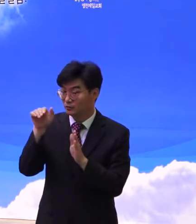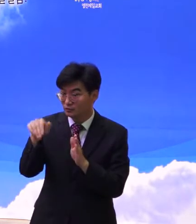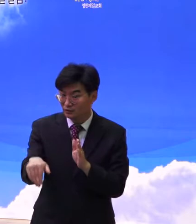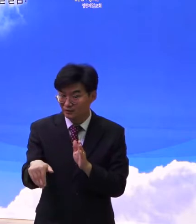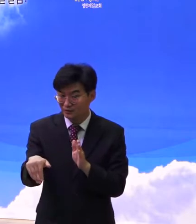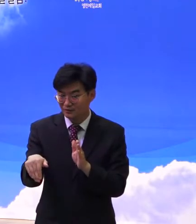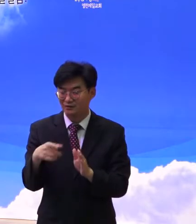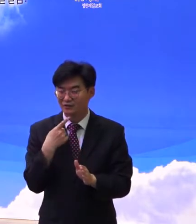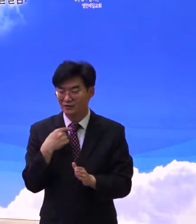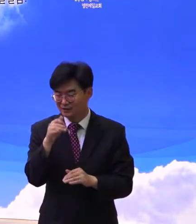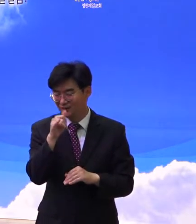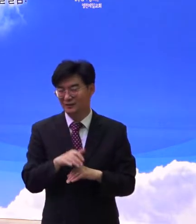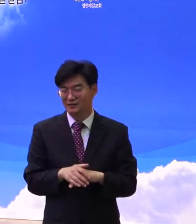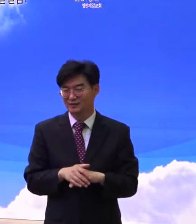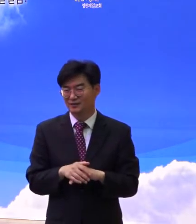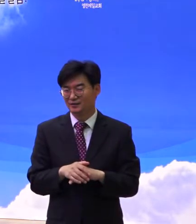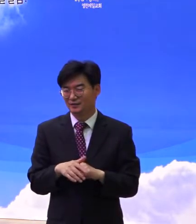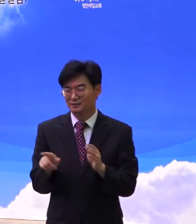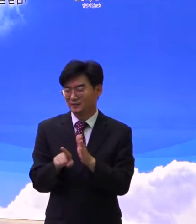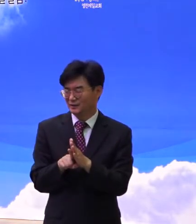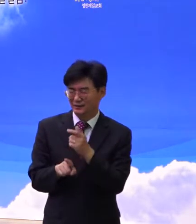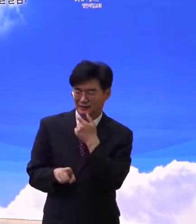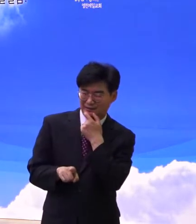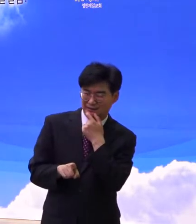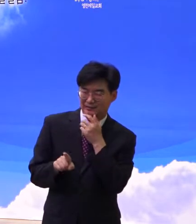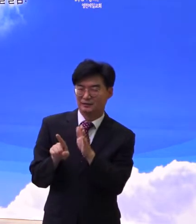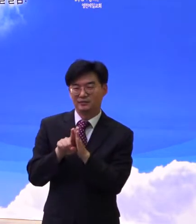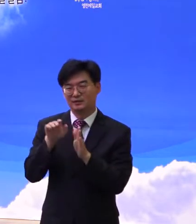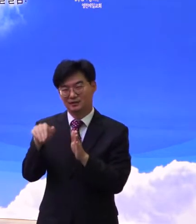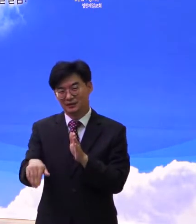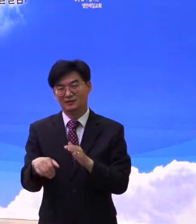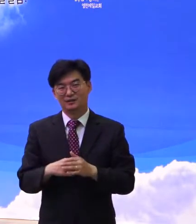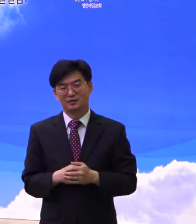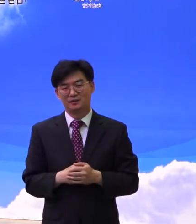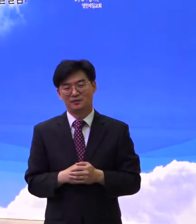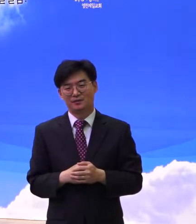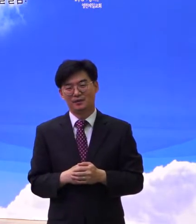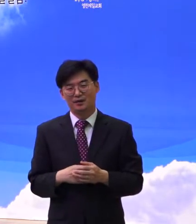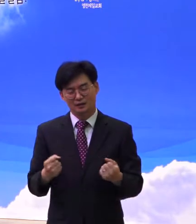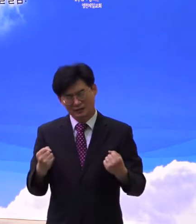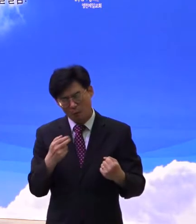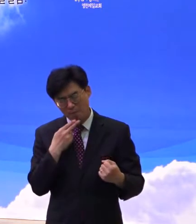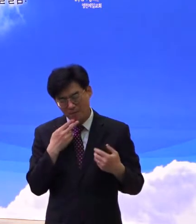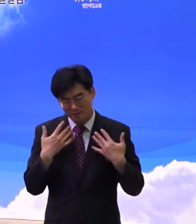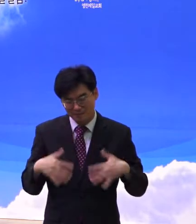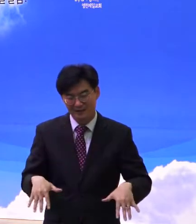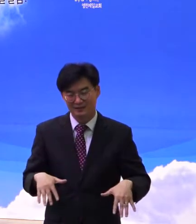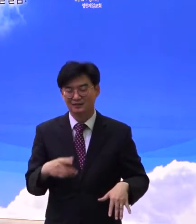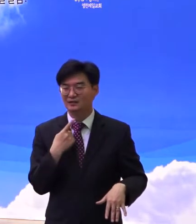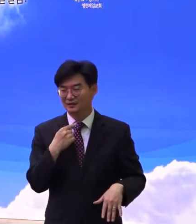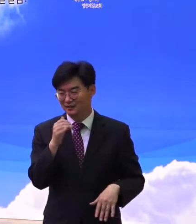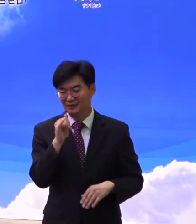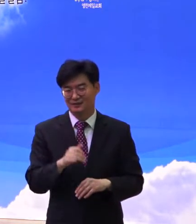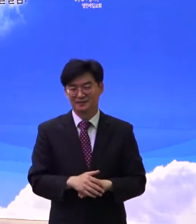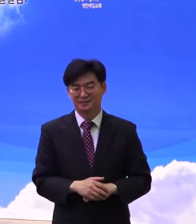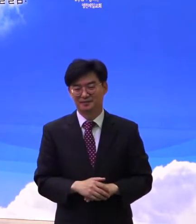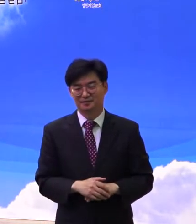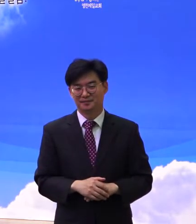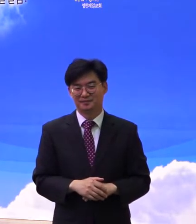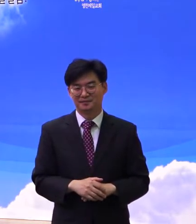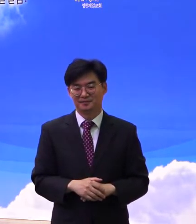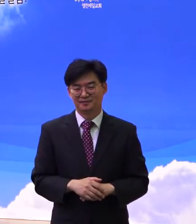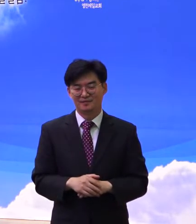경험합니다. 신앙이 약해지고 신앙에 왠지 힘이 없는 것처럼 느껴지고 그럴 때가 있습니다. 여러분,